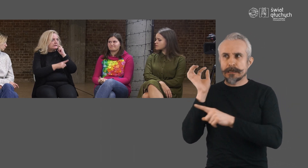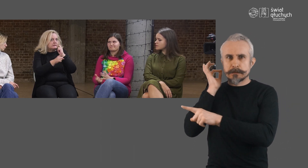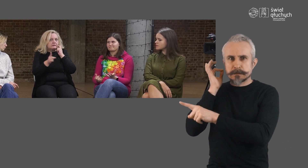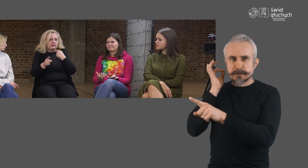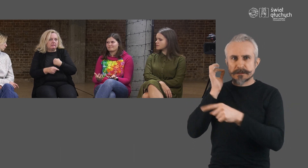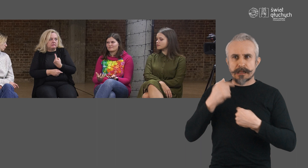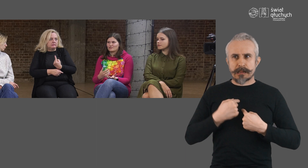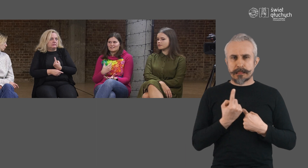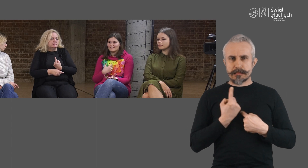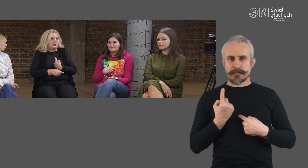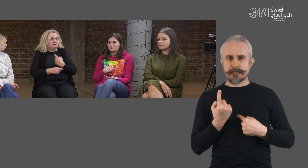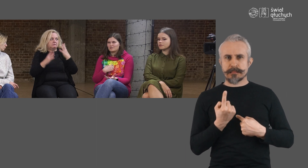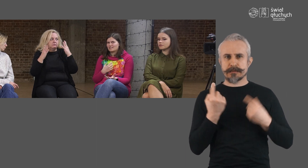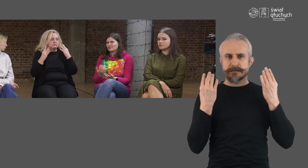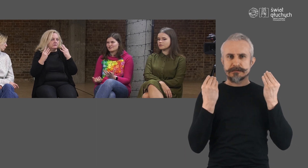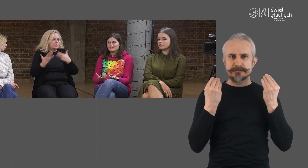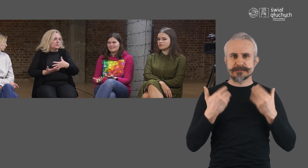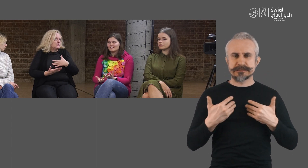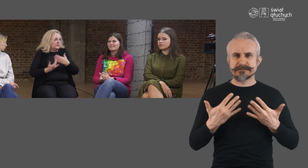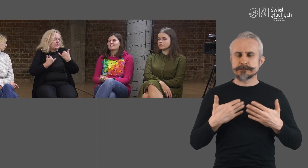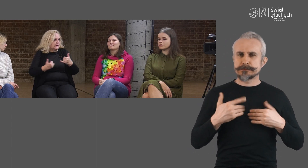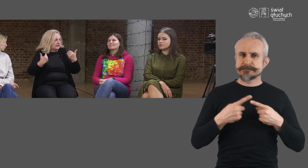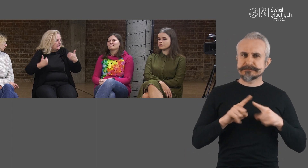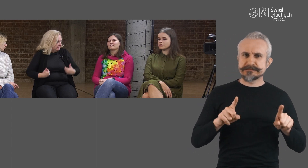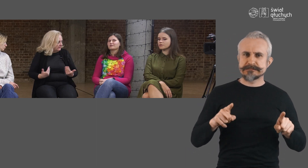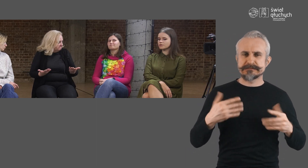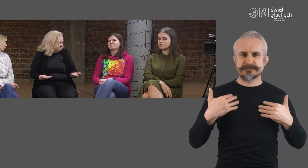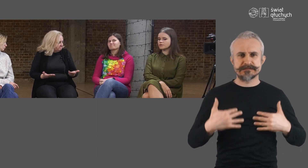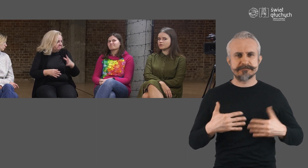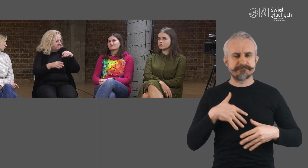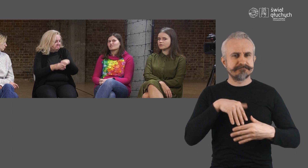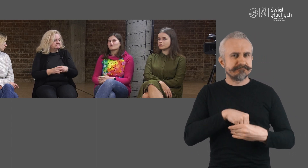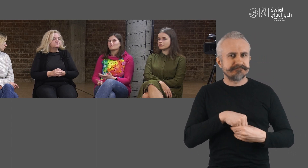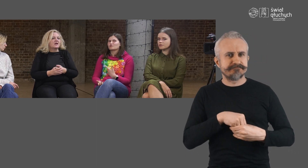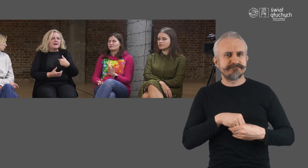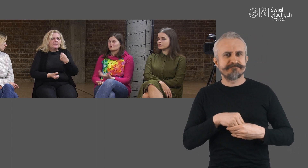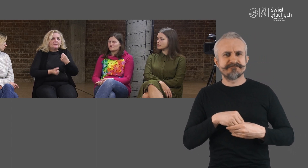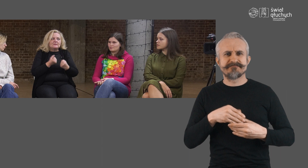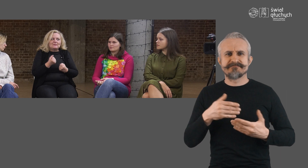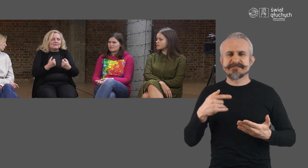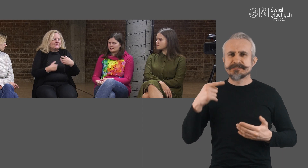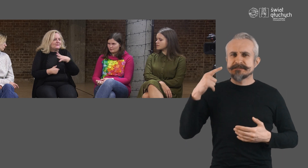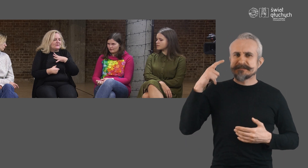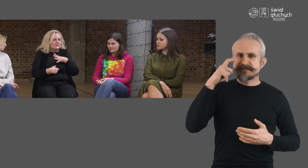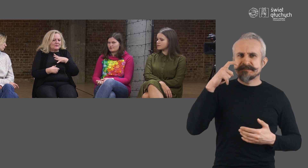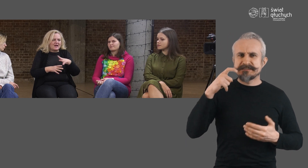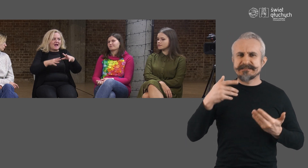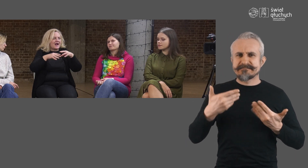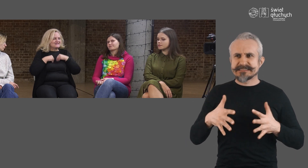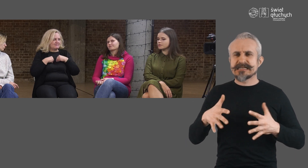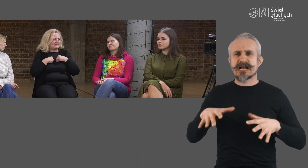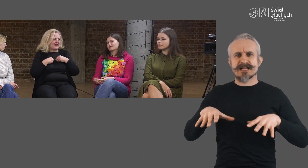tylko ja nie, jakby była taka jakaś inna. I ciężko było mi to